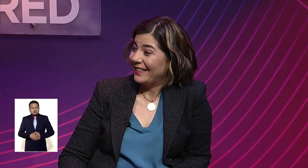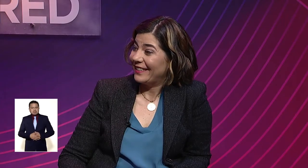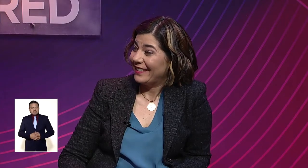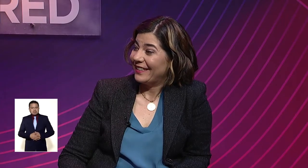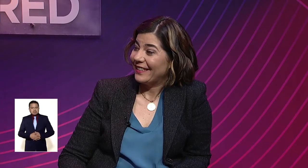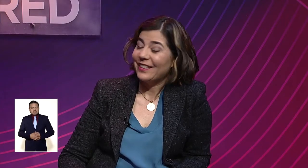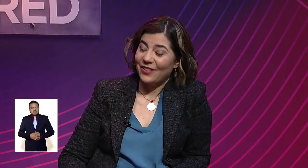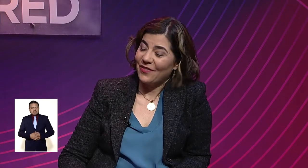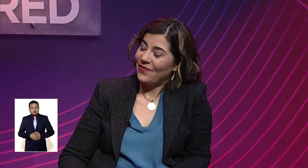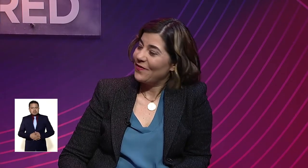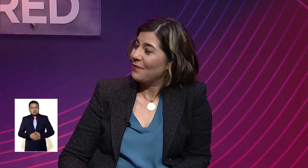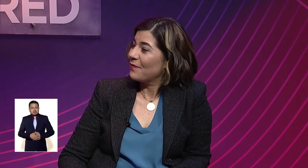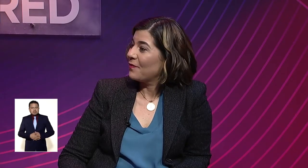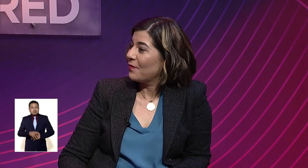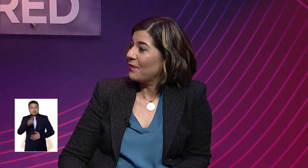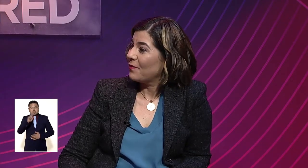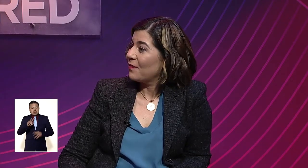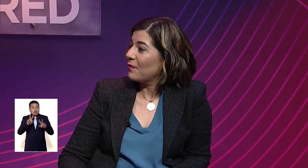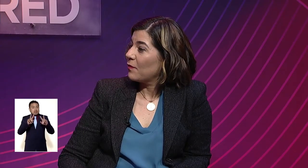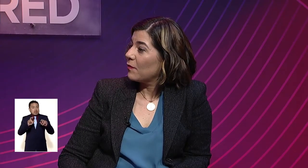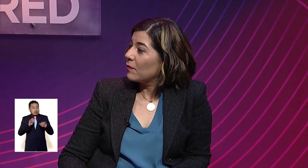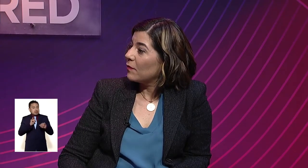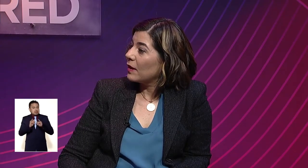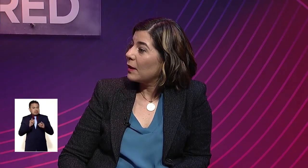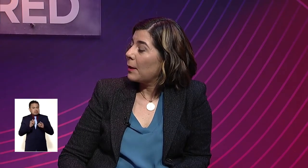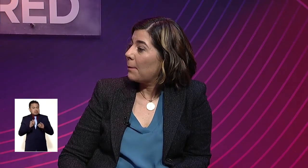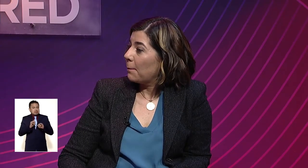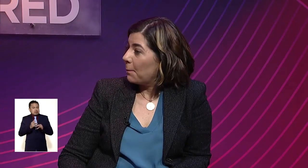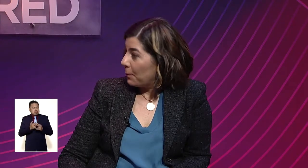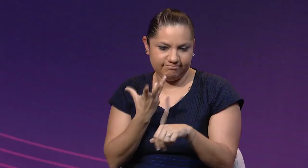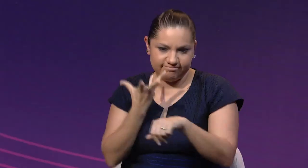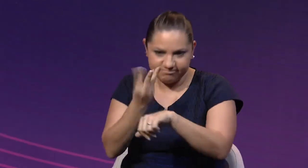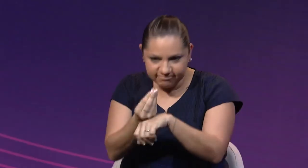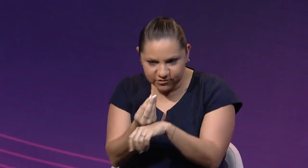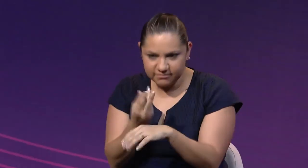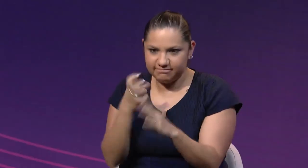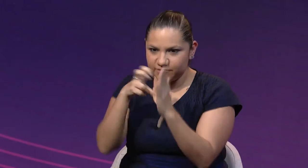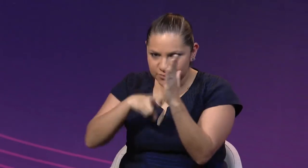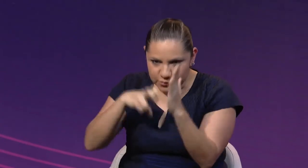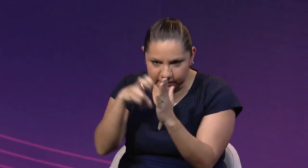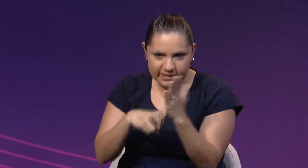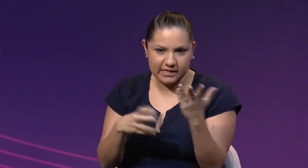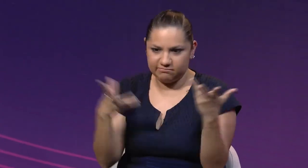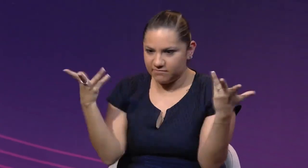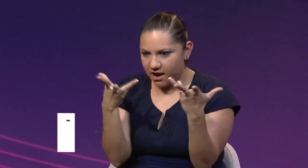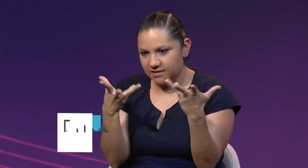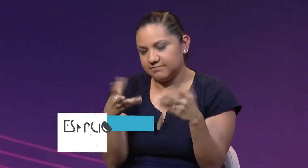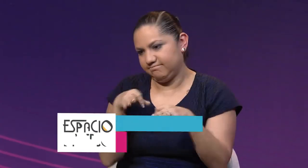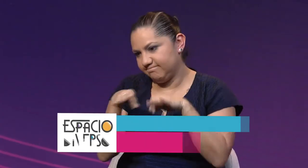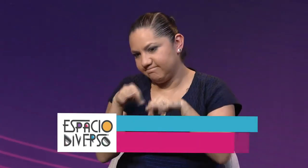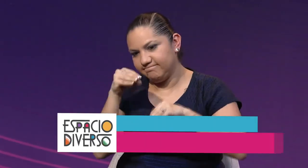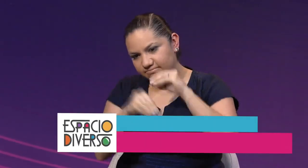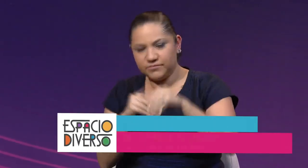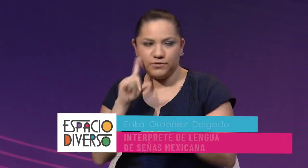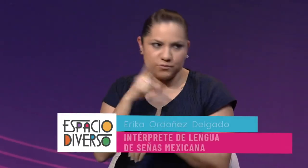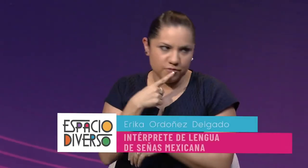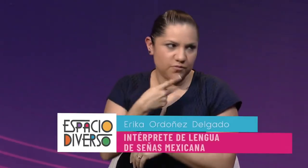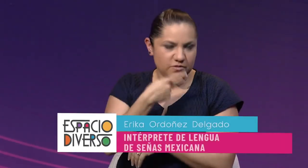La verdad es que el tema de interpretación es vasto. Hay muchos puntos en que trabajar, muchos puntos que corregir aún.